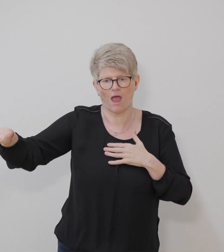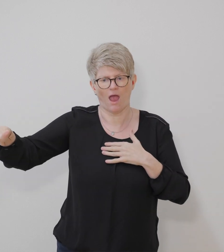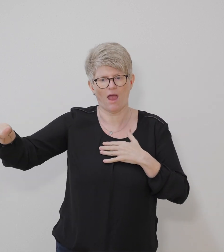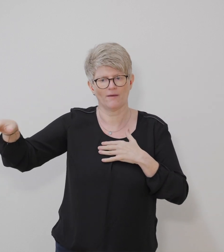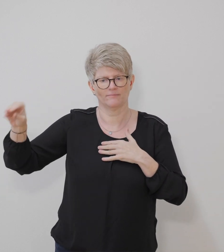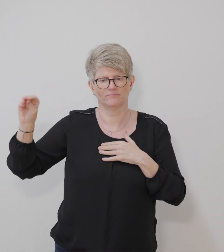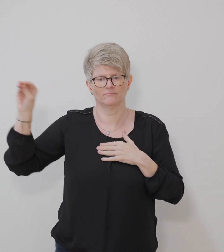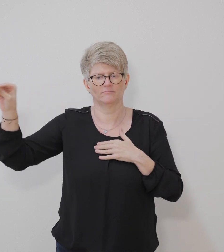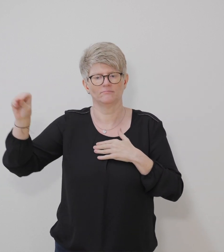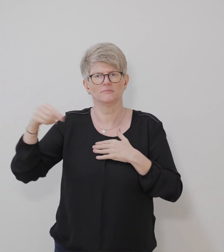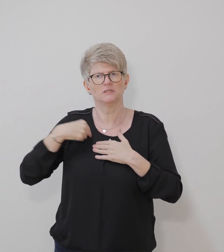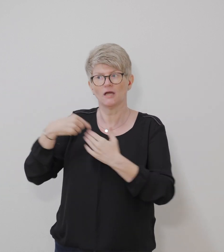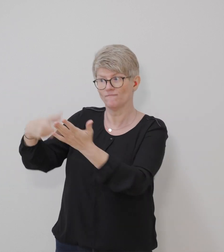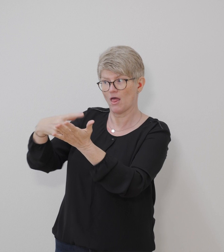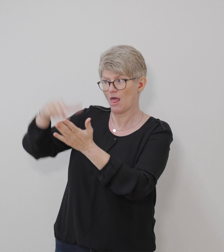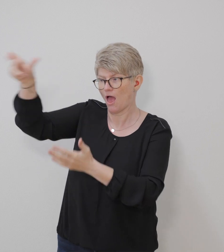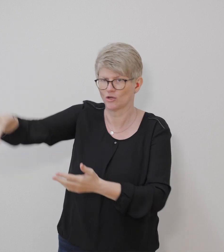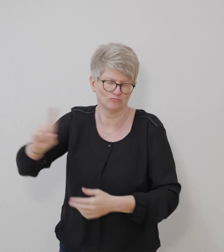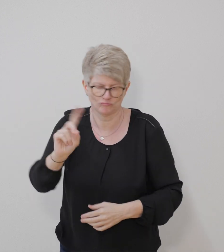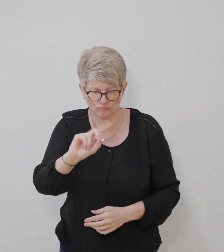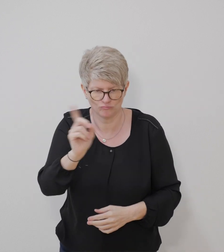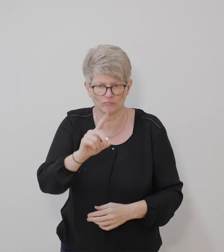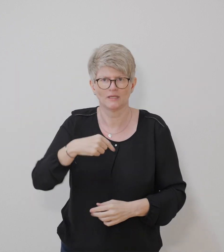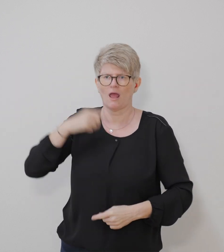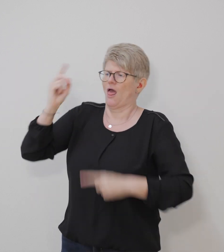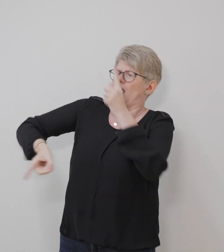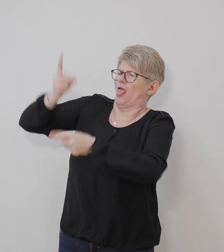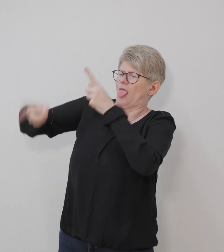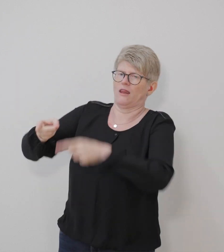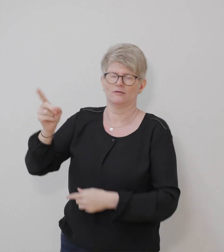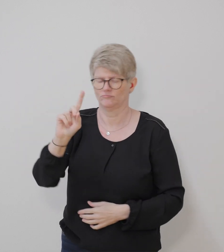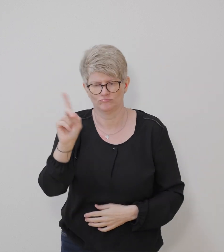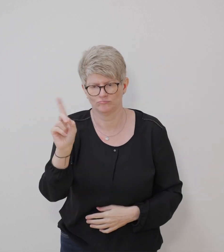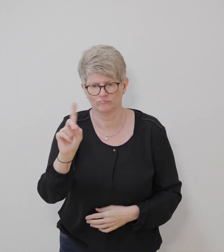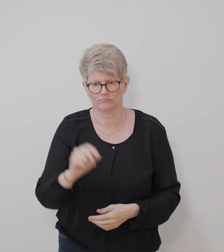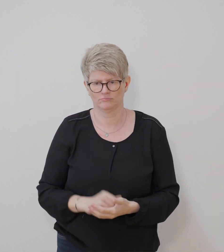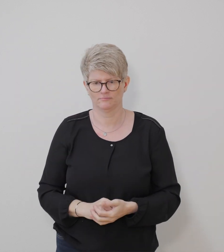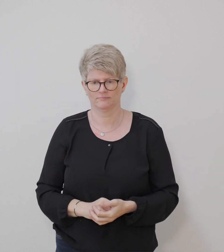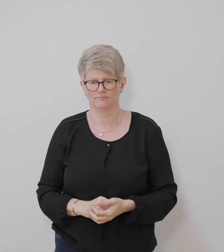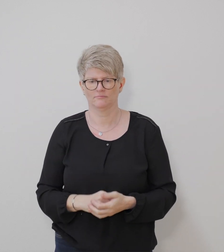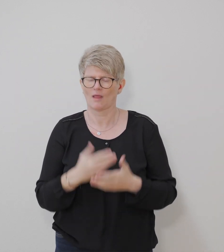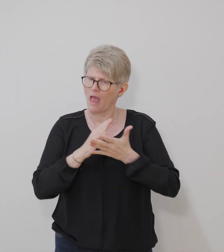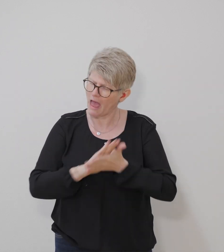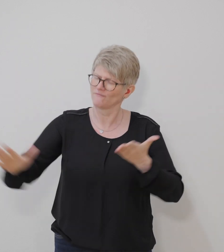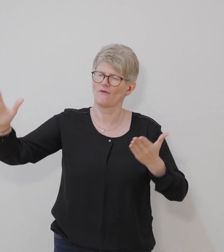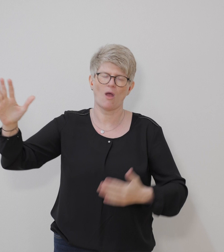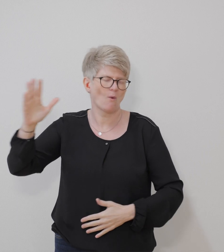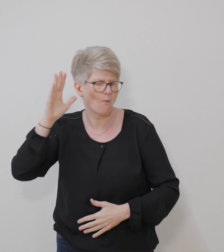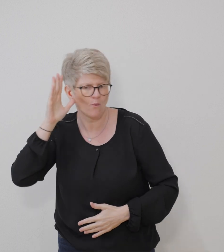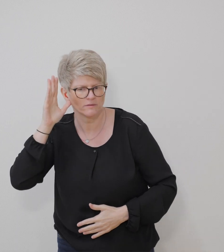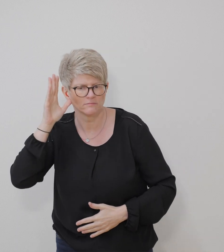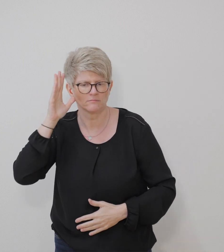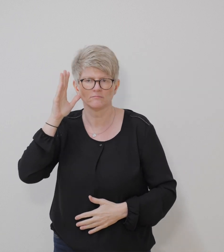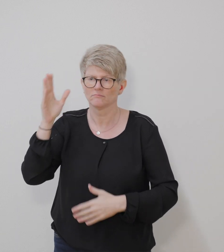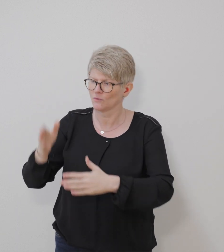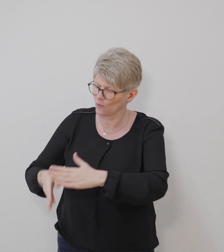ich sein Kreuz ein Stück seines Weges mitgetragen, bis er irgendwann nicht mehr geschrieben hat. Was dann aus ihm